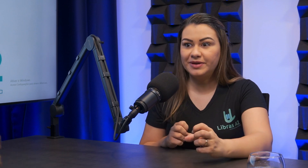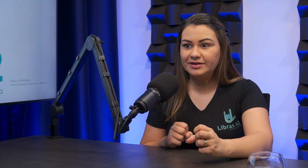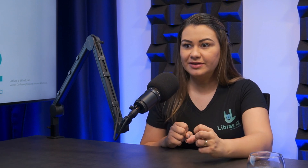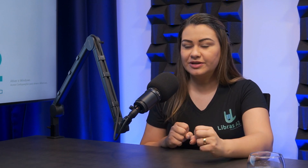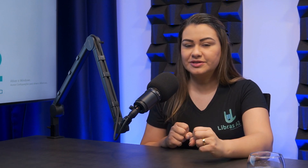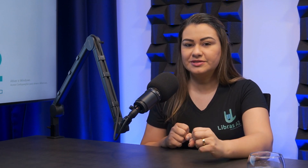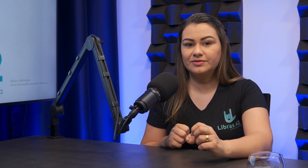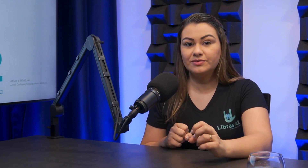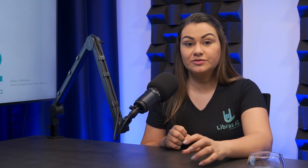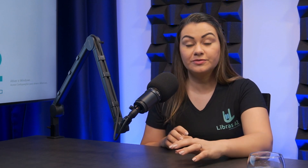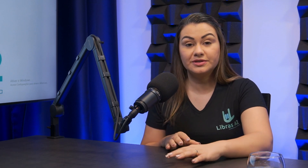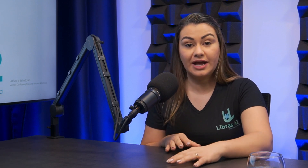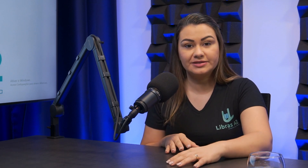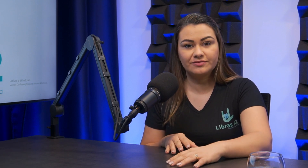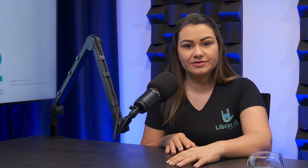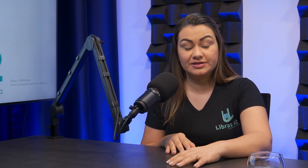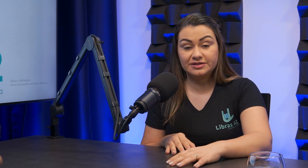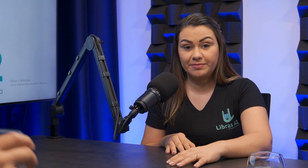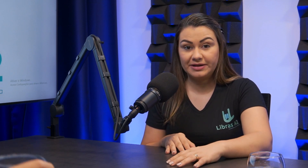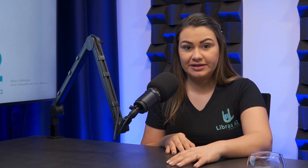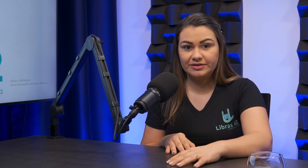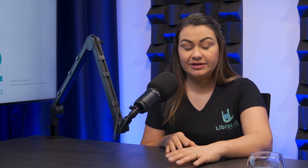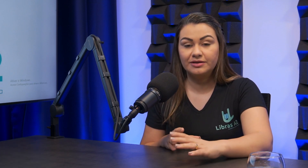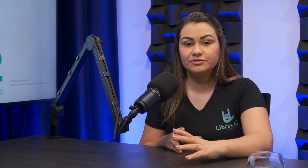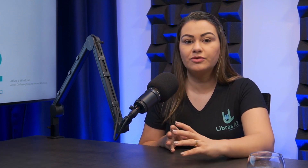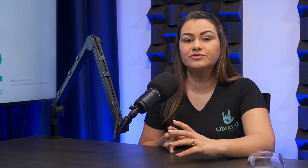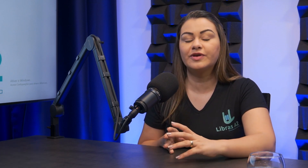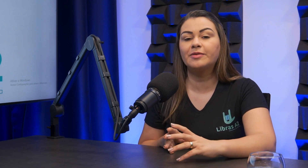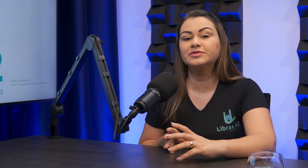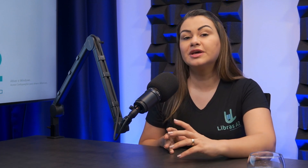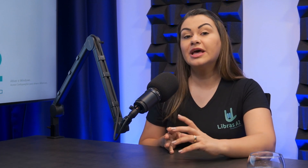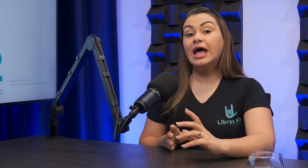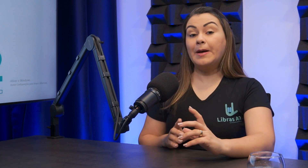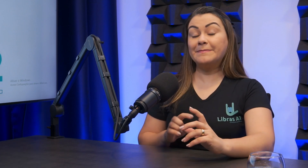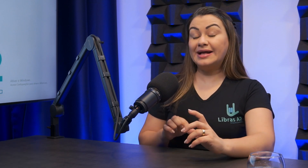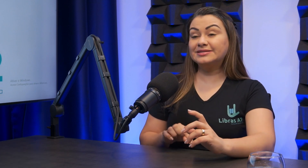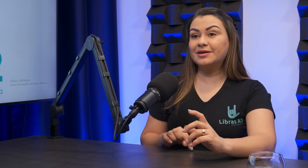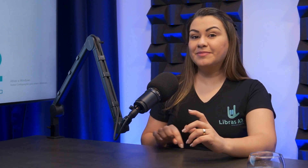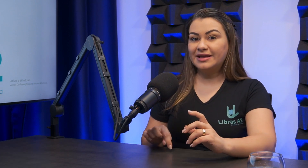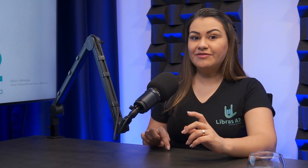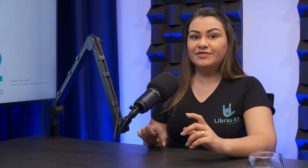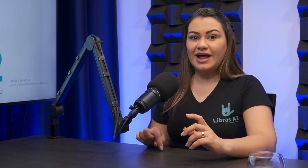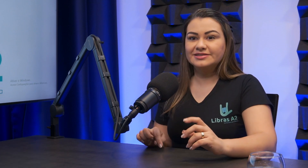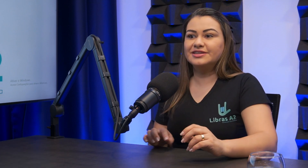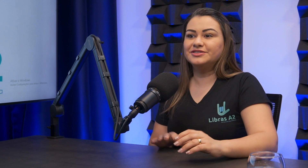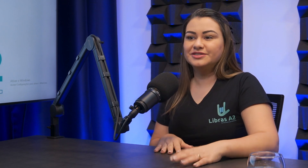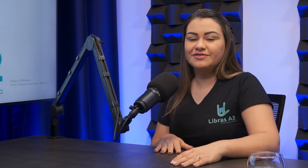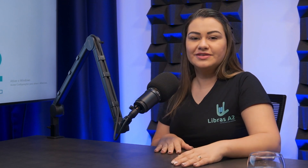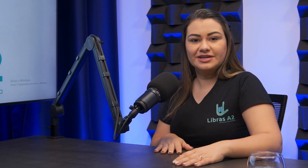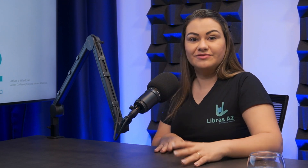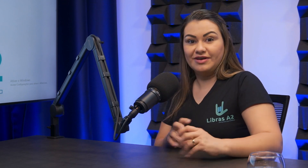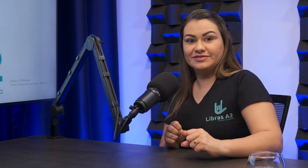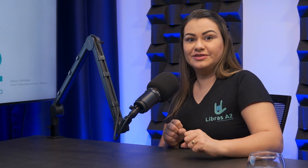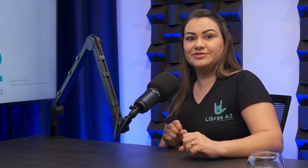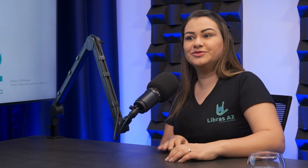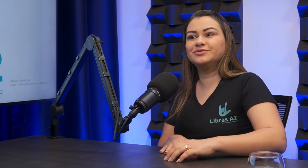copiando, né, Gisele? Não só os sinais que você está aprendendo aqui, não só os verbos, mas também a frase que a gente está fazendo. Vai fazendo junto aí